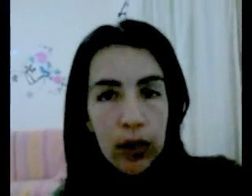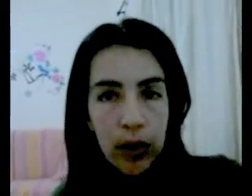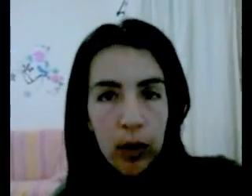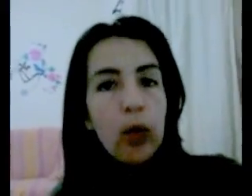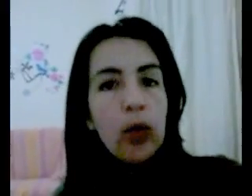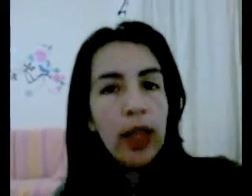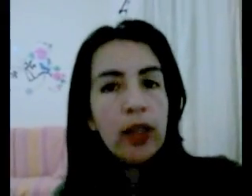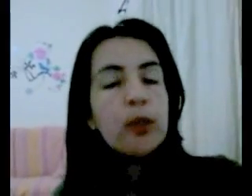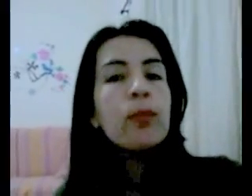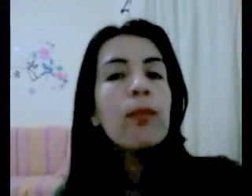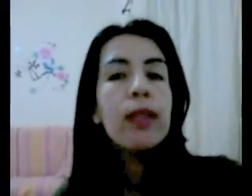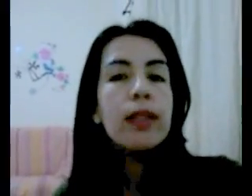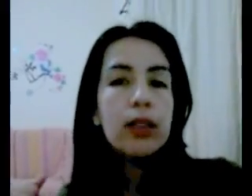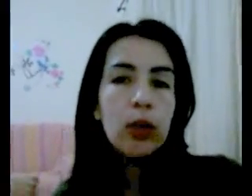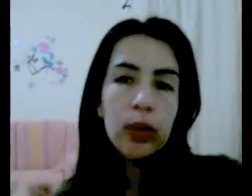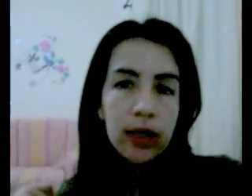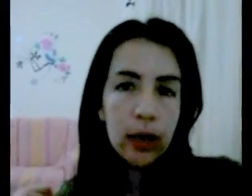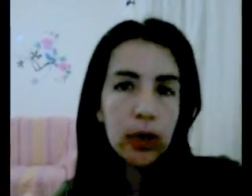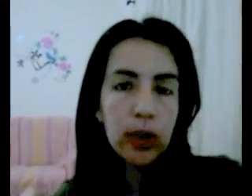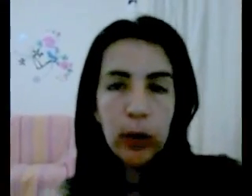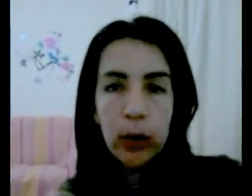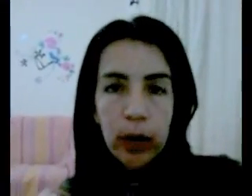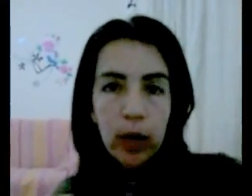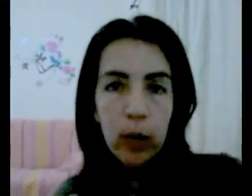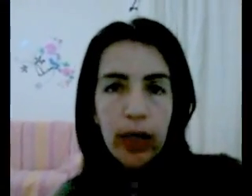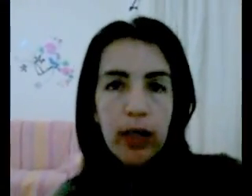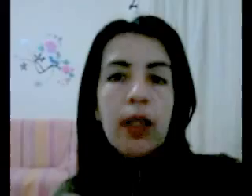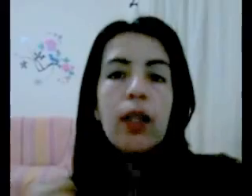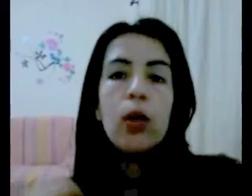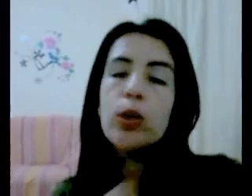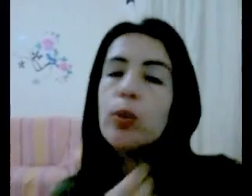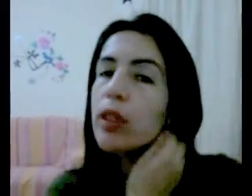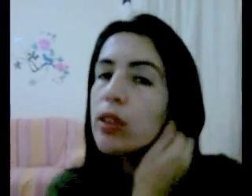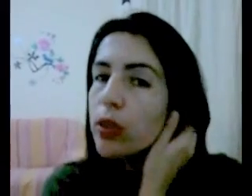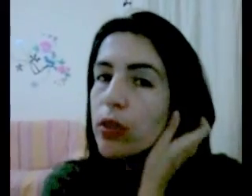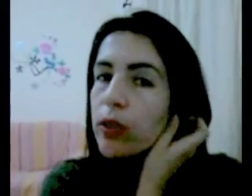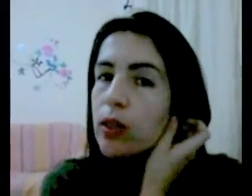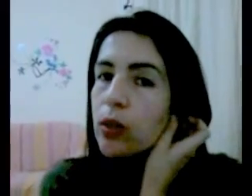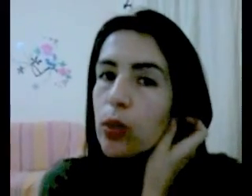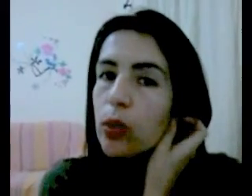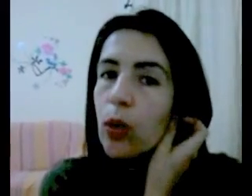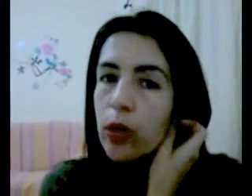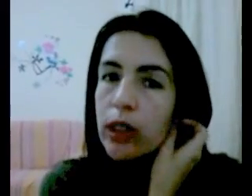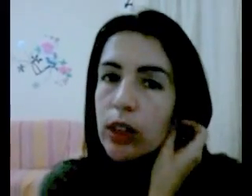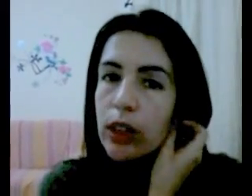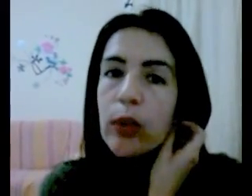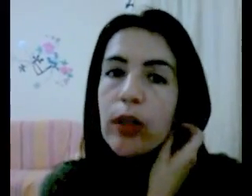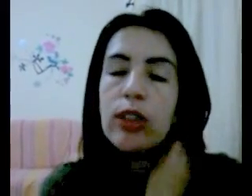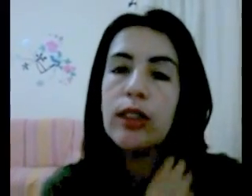cisto nenhum no ovário. Isso aconteceu em 2008 também. O último ultrassom que eu fiz do convênio antigo que eu